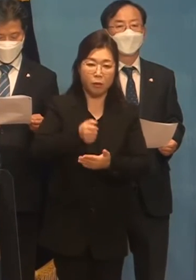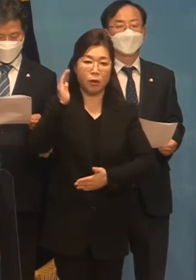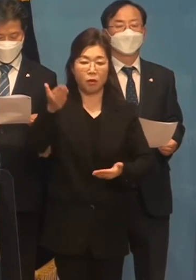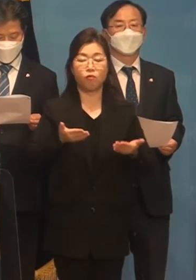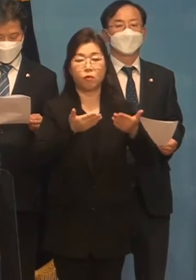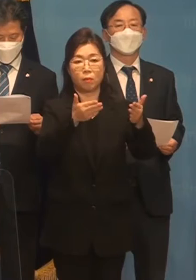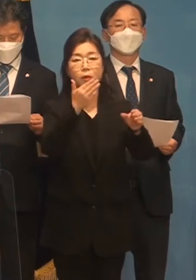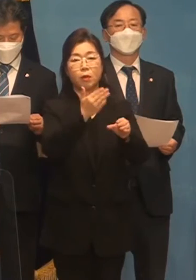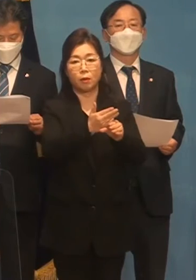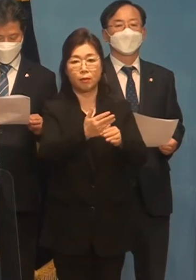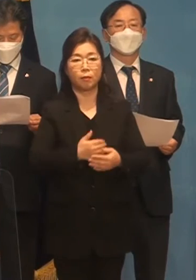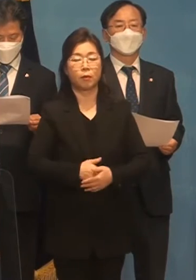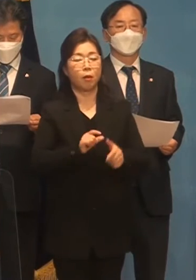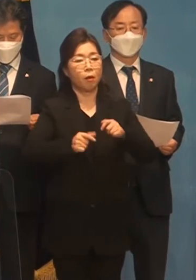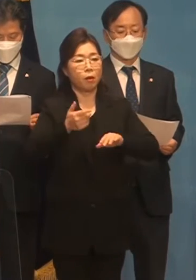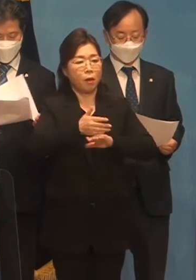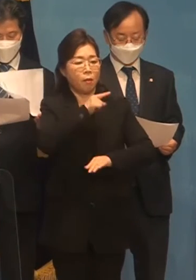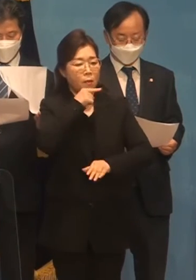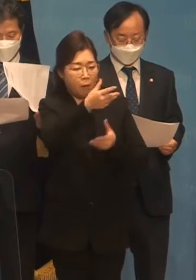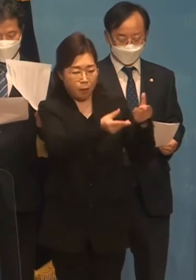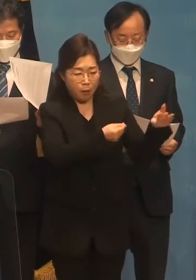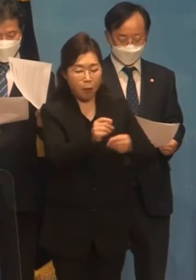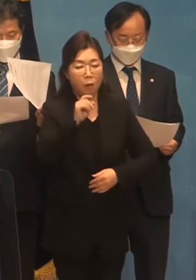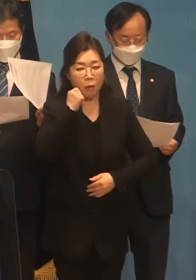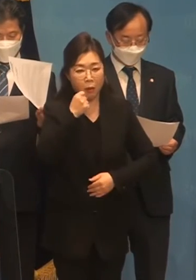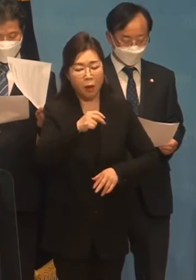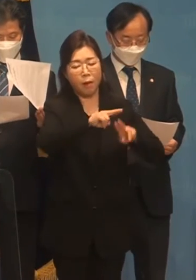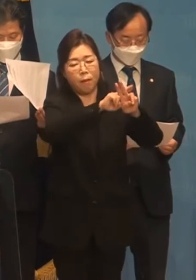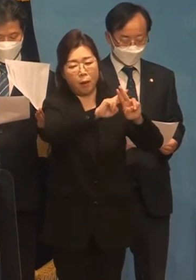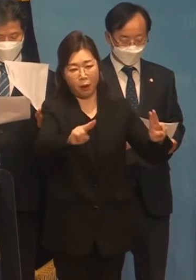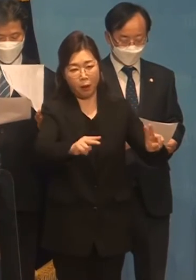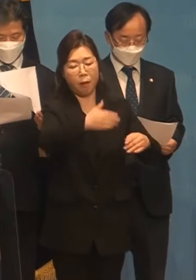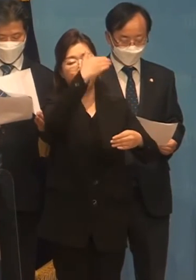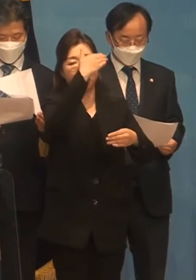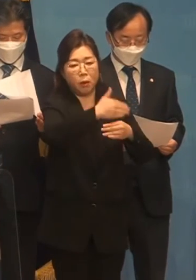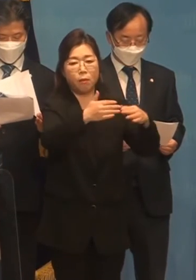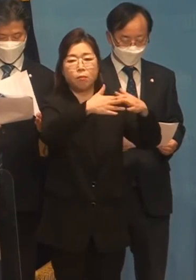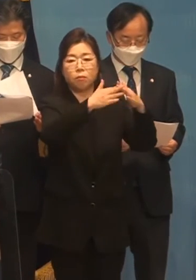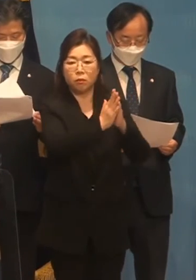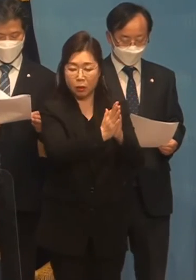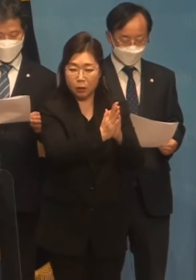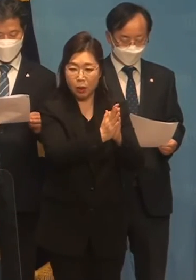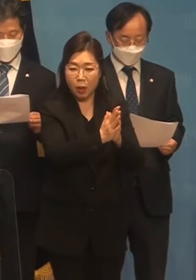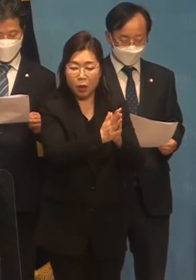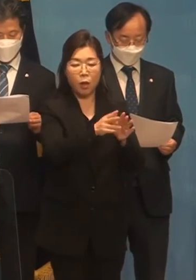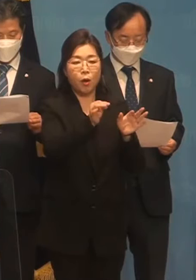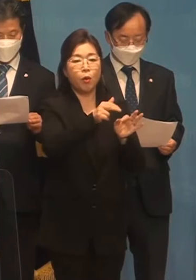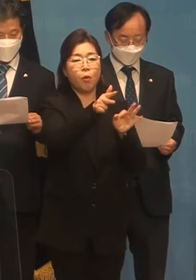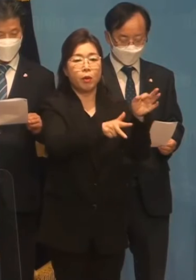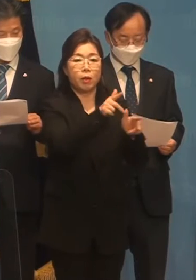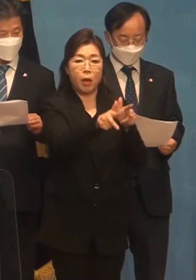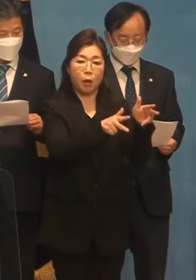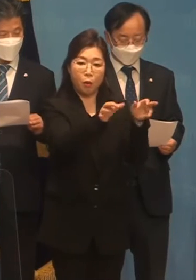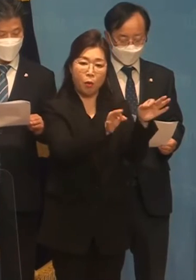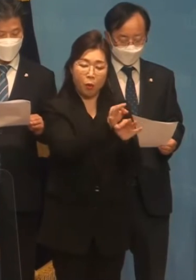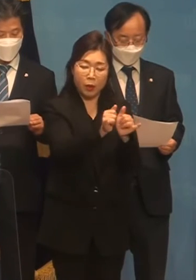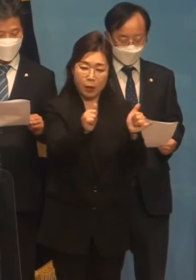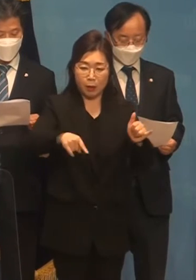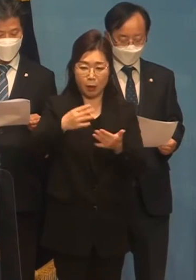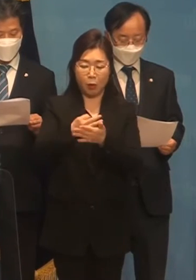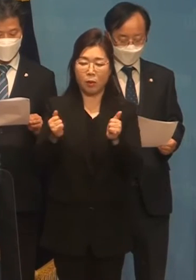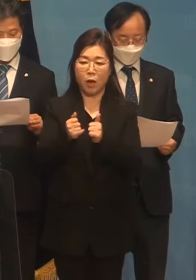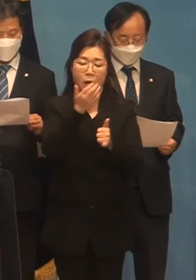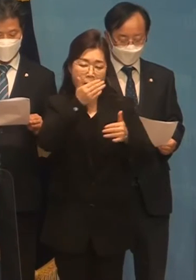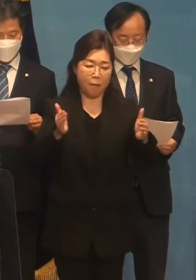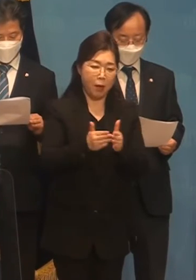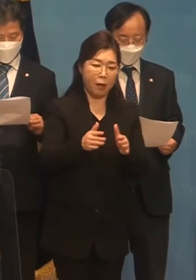있습니다. 더 이상 빚을 낼 수도 없어 폐업의 위기에 내몰린 소상공인, 자영업자들은 집단